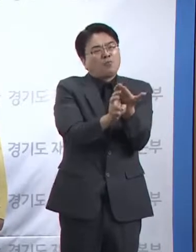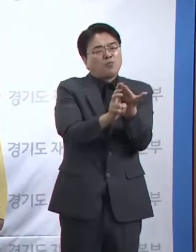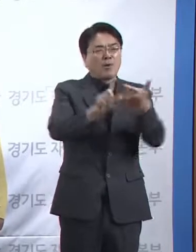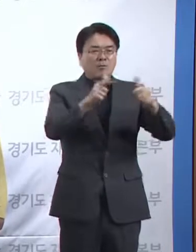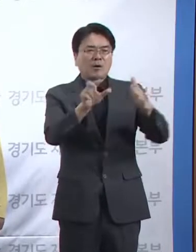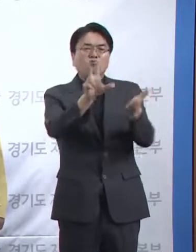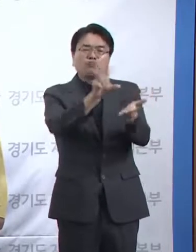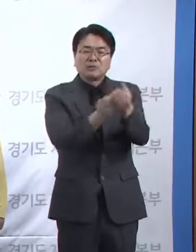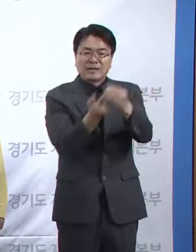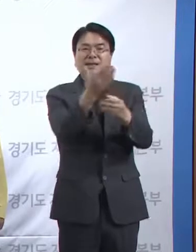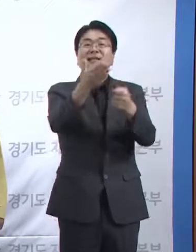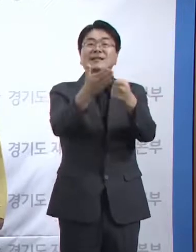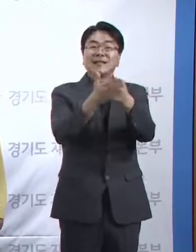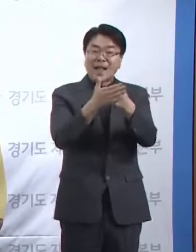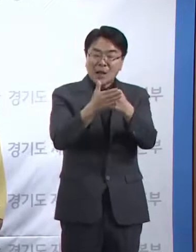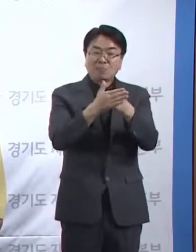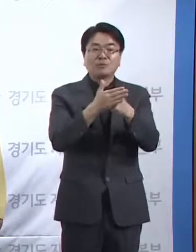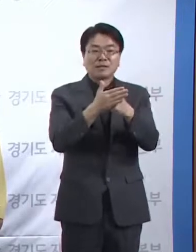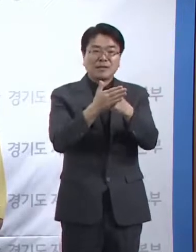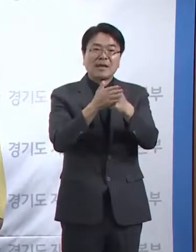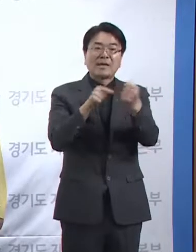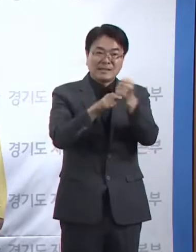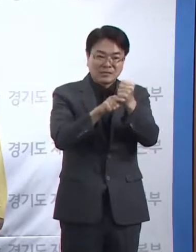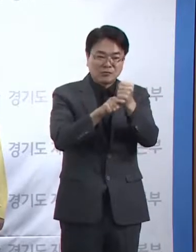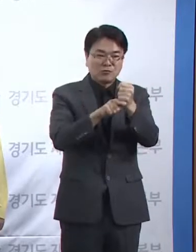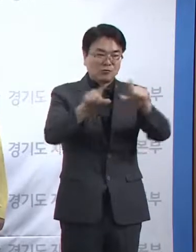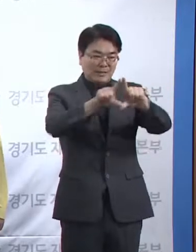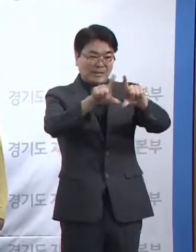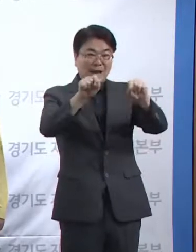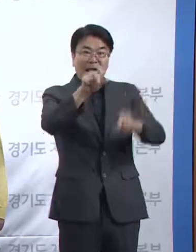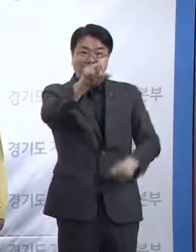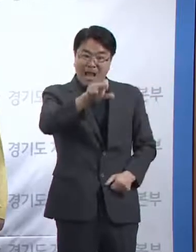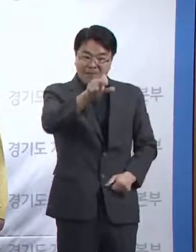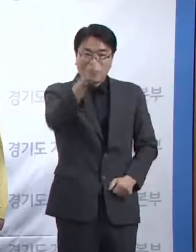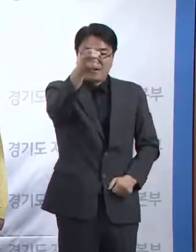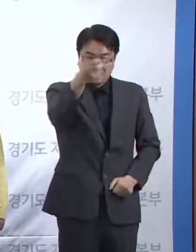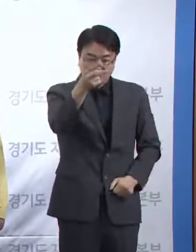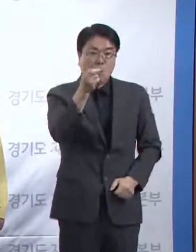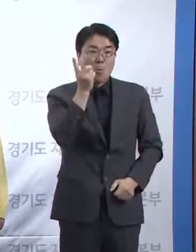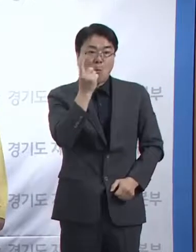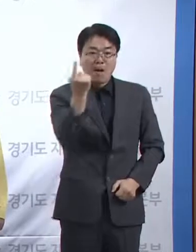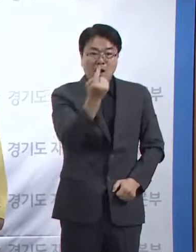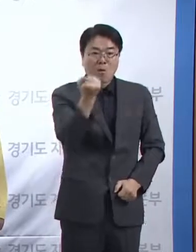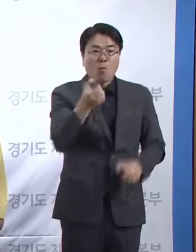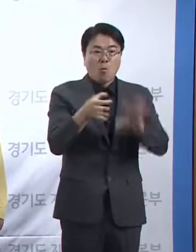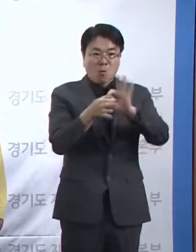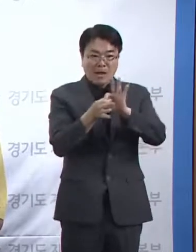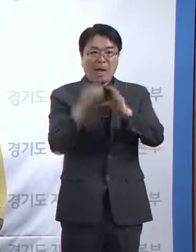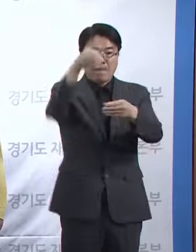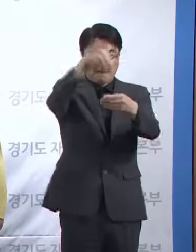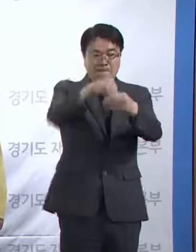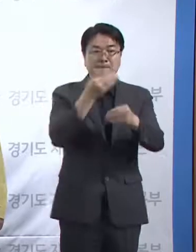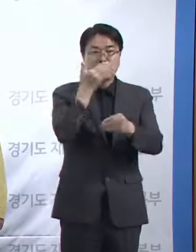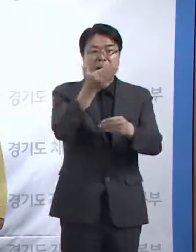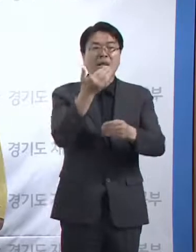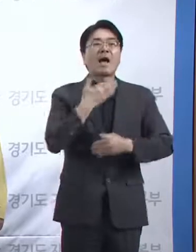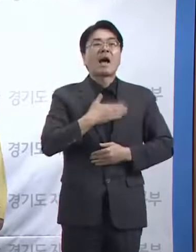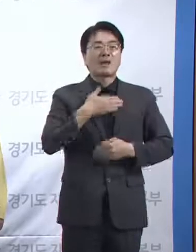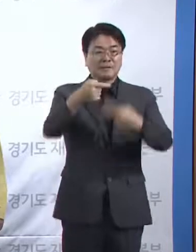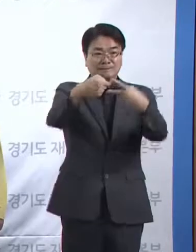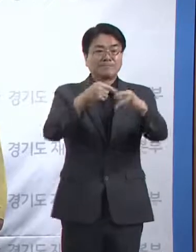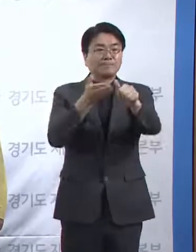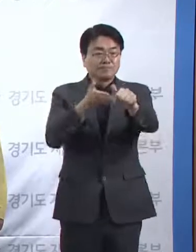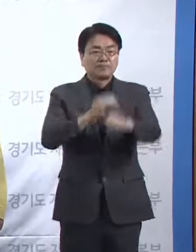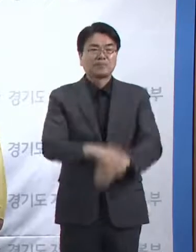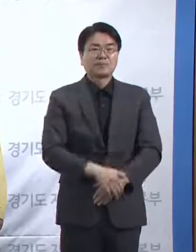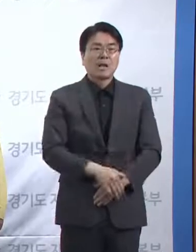모바일, 지역화폐 모바일에 한정한다는 점을 분명하게 말씀드립니다. 이번에 준비한 한정판 지역화폐 인센티브